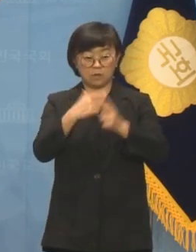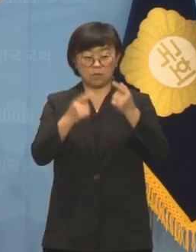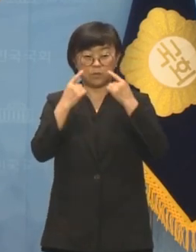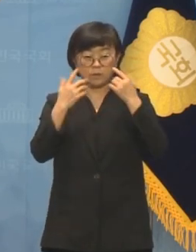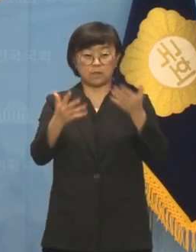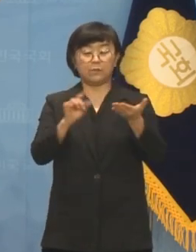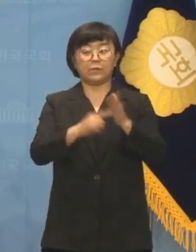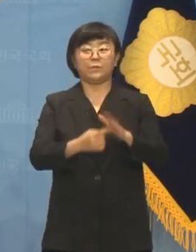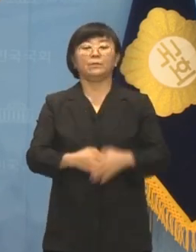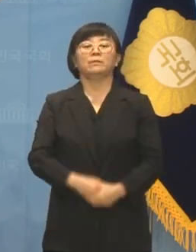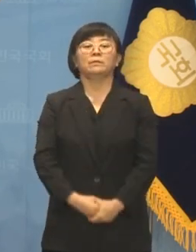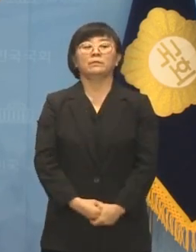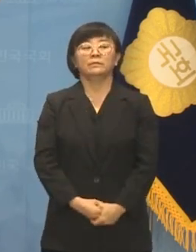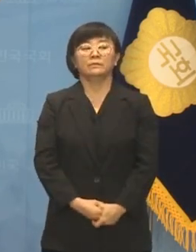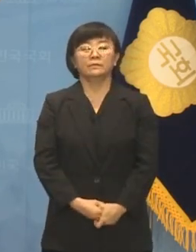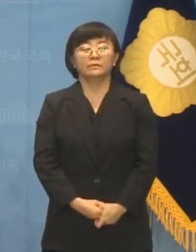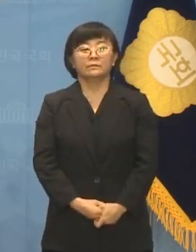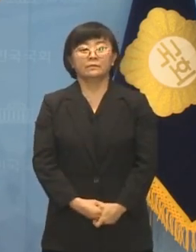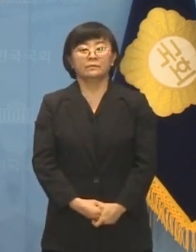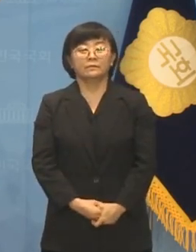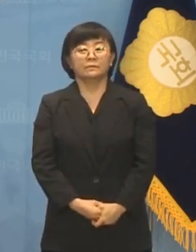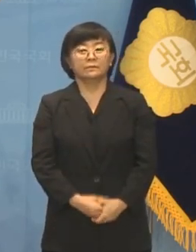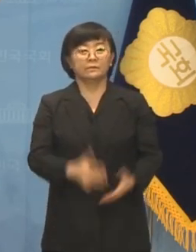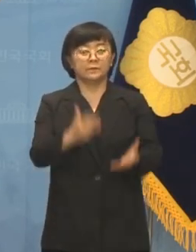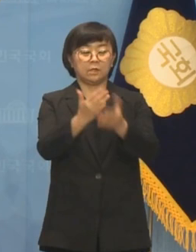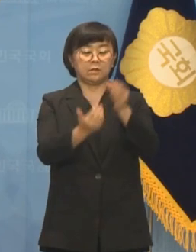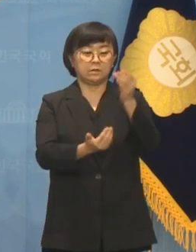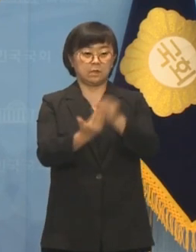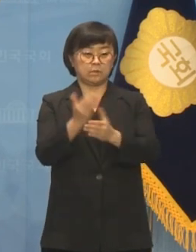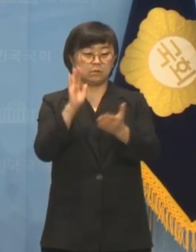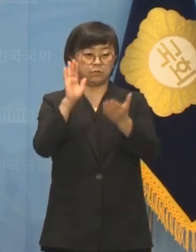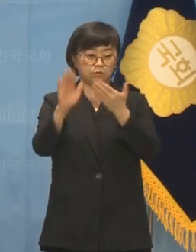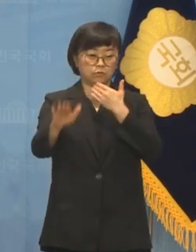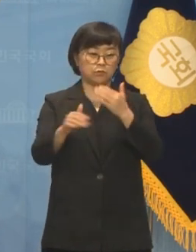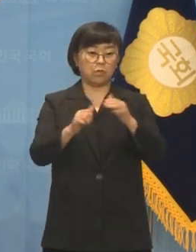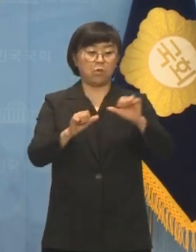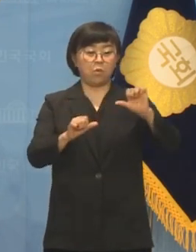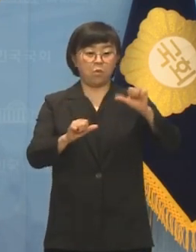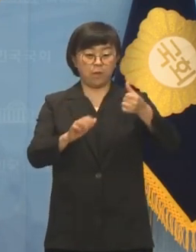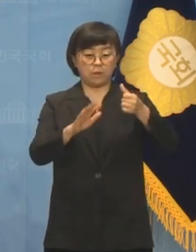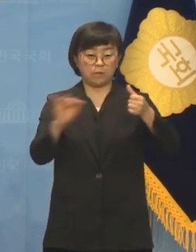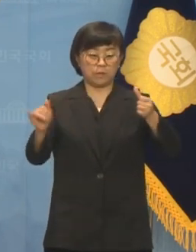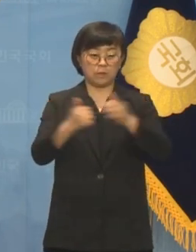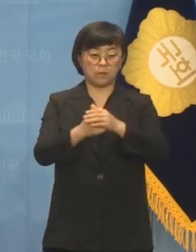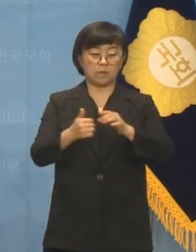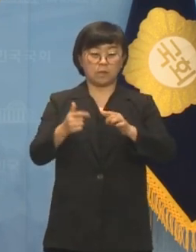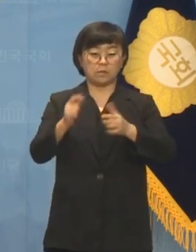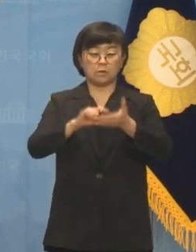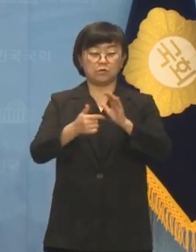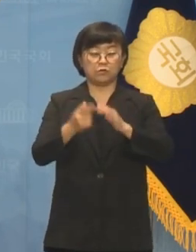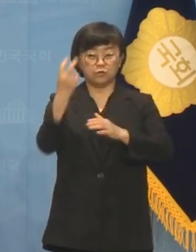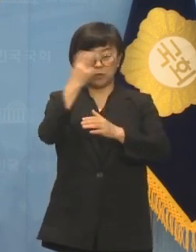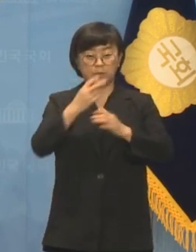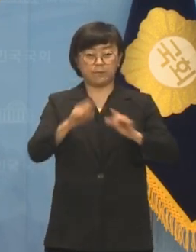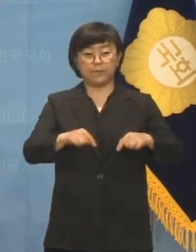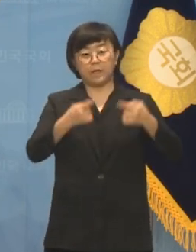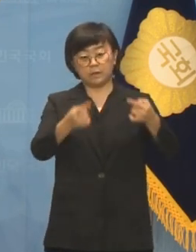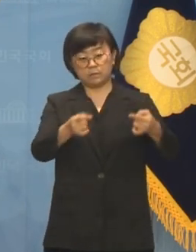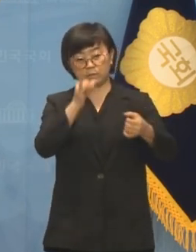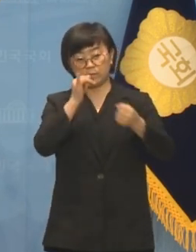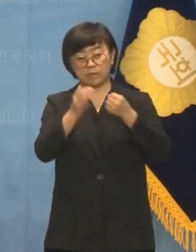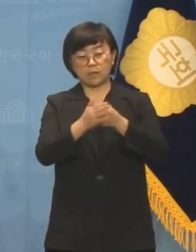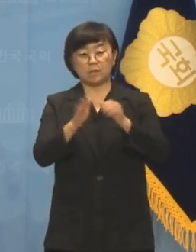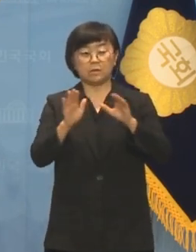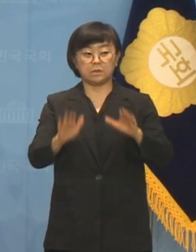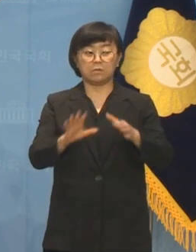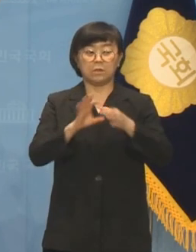정확한 표현입니다. 이태원 참사 이후 500여 명에 달하는 수사 인력이 투입되었고